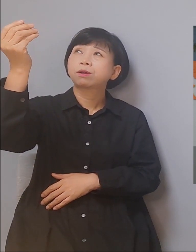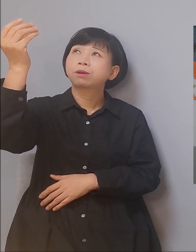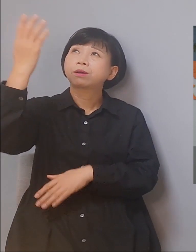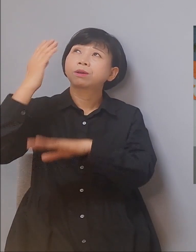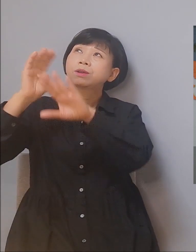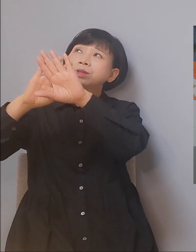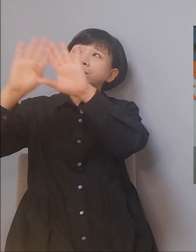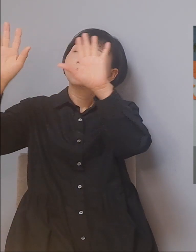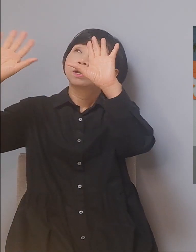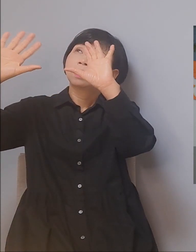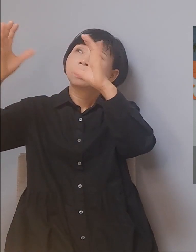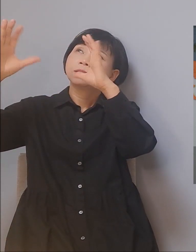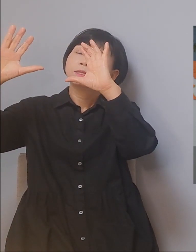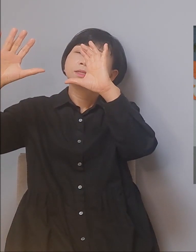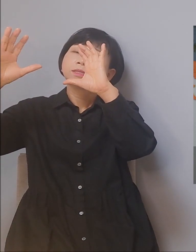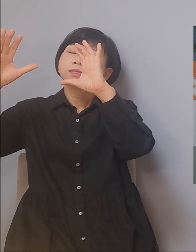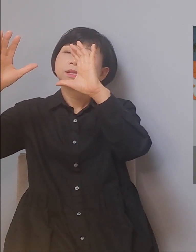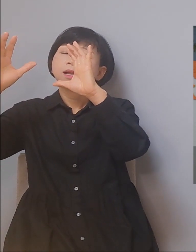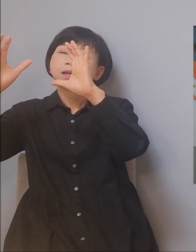뵈던